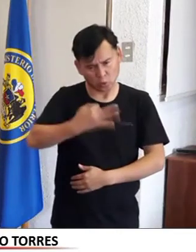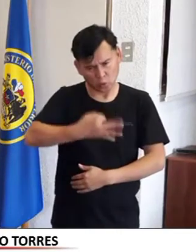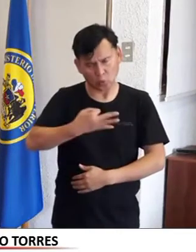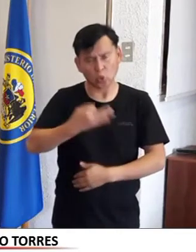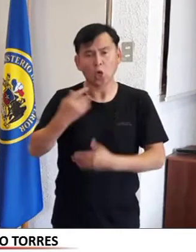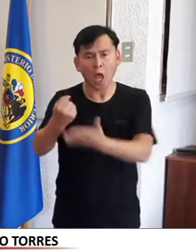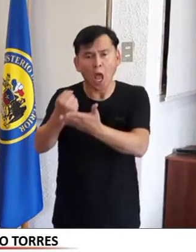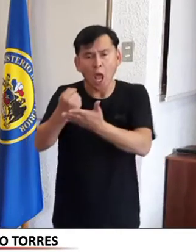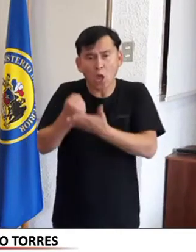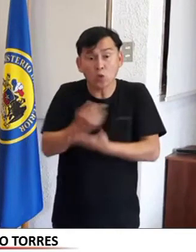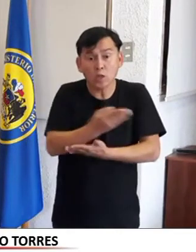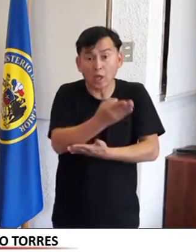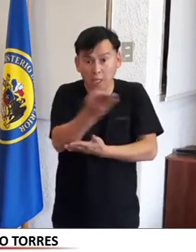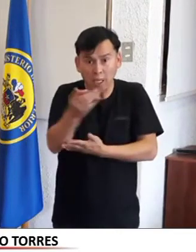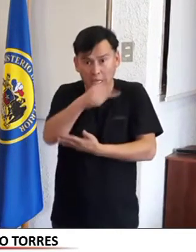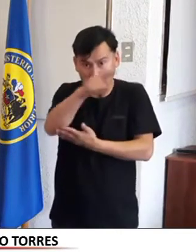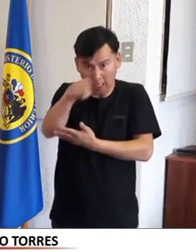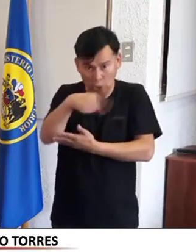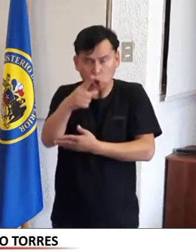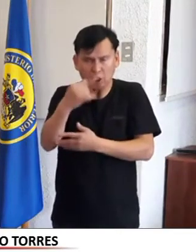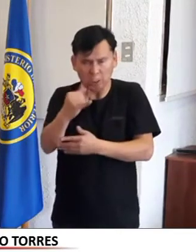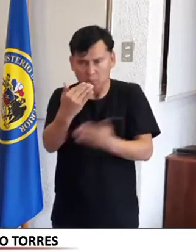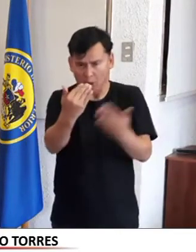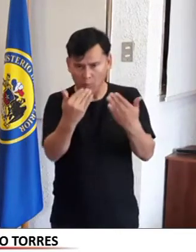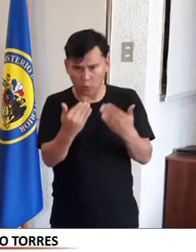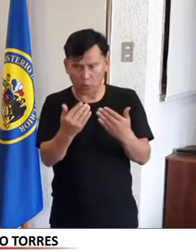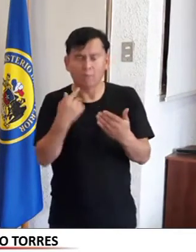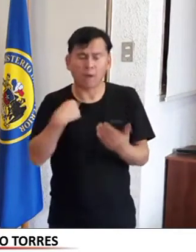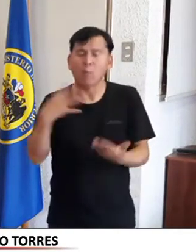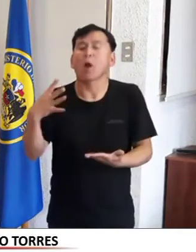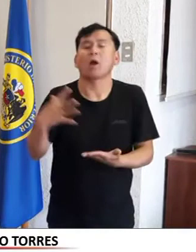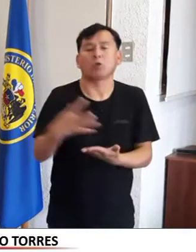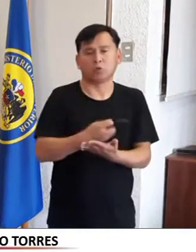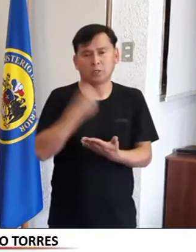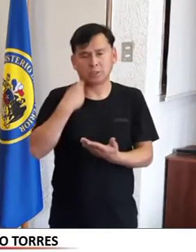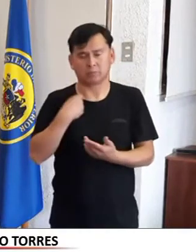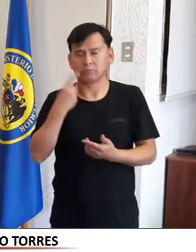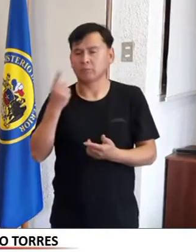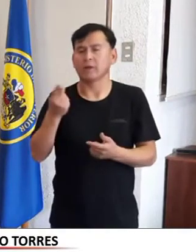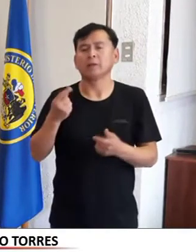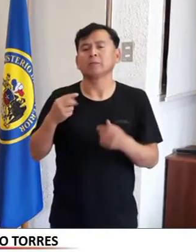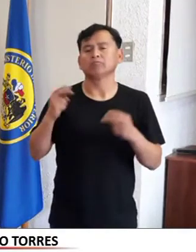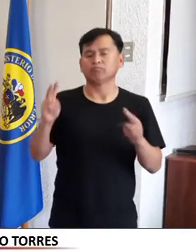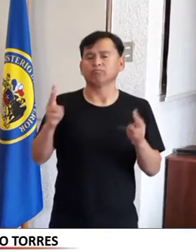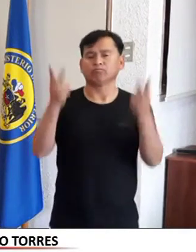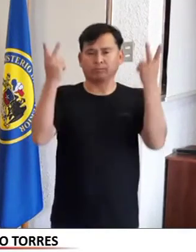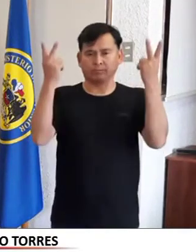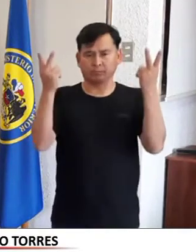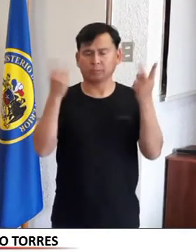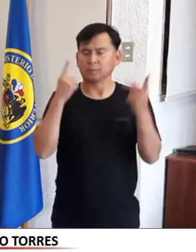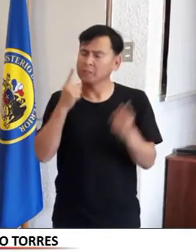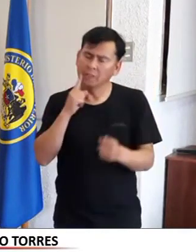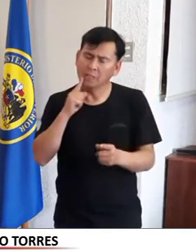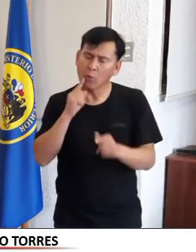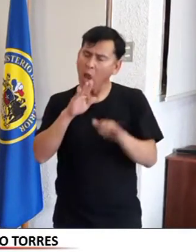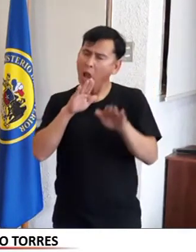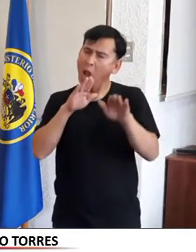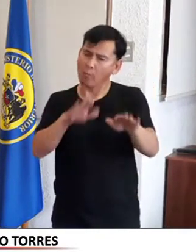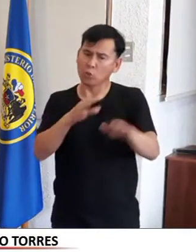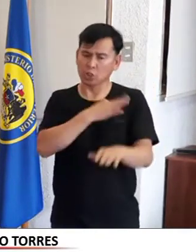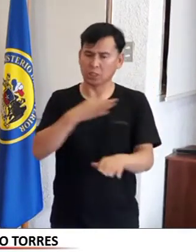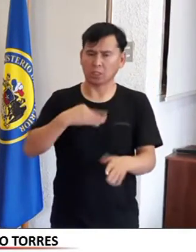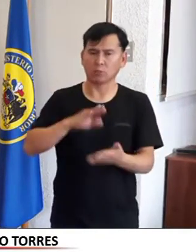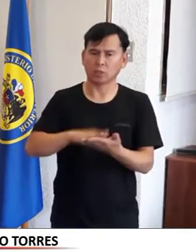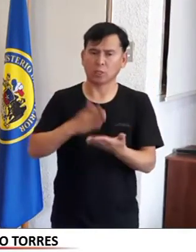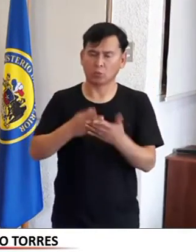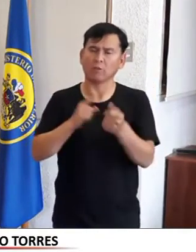la colaboración de ellos, que siempre la hemos tenido, vamos a lograr salir de esto. Cuenten con todo el apoyo de esta Seremi de